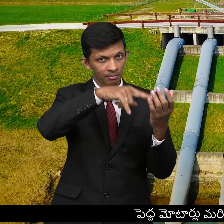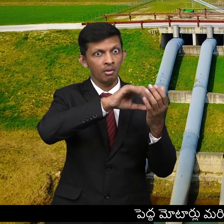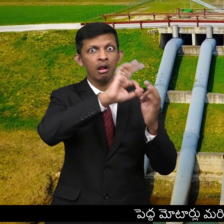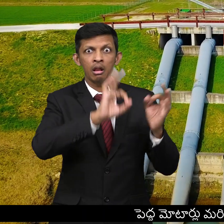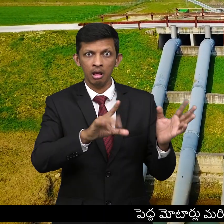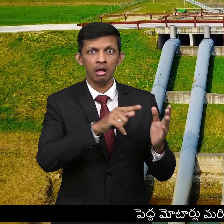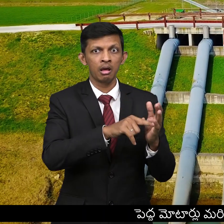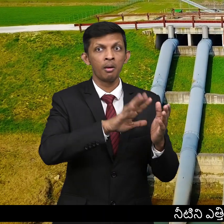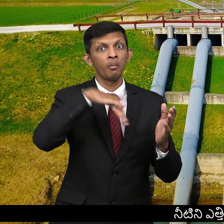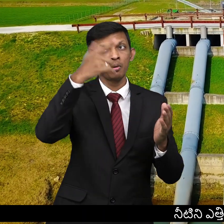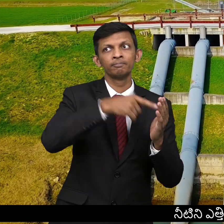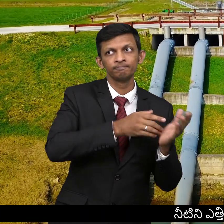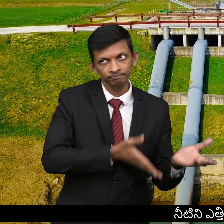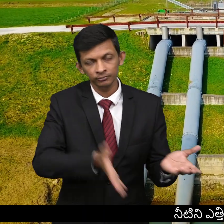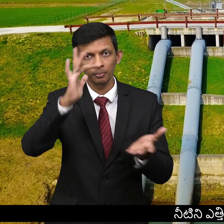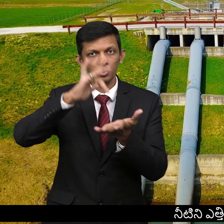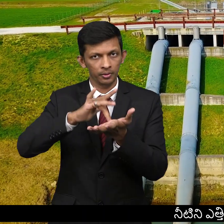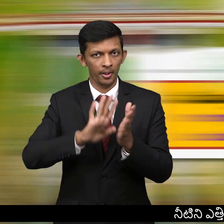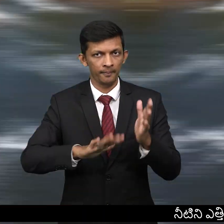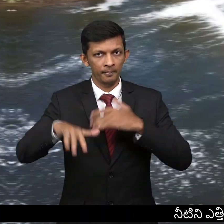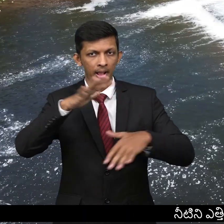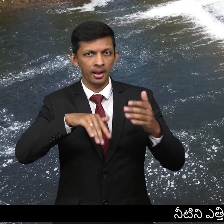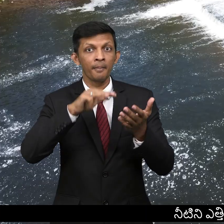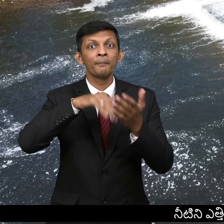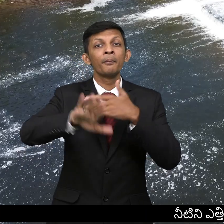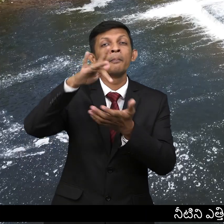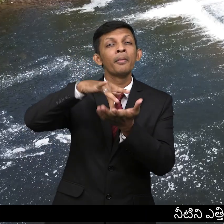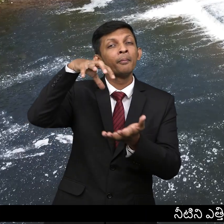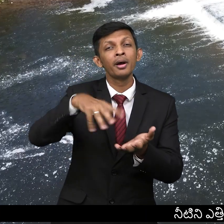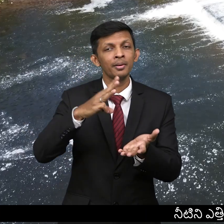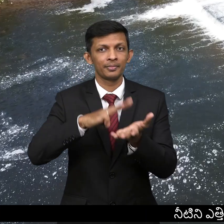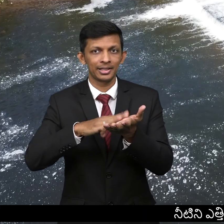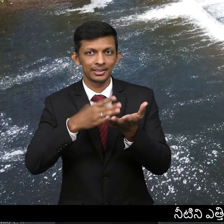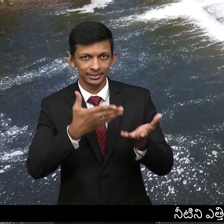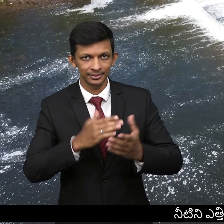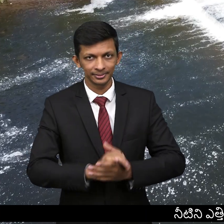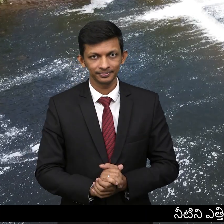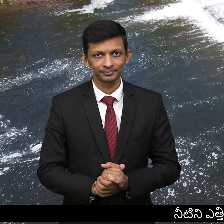పైపులను ఉపయోగించి నీటిని ఎత్తి కాలువల్లోకి పోస్తారు.